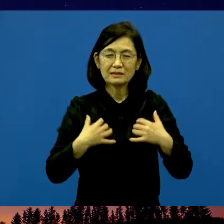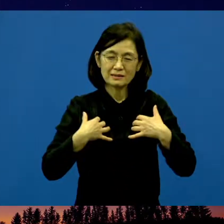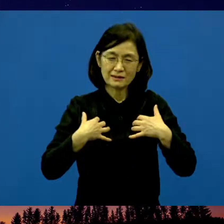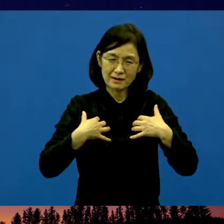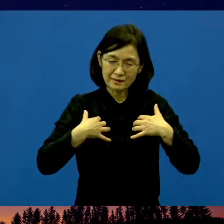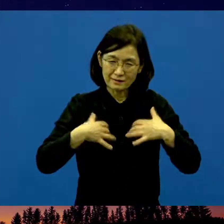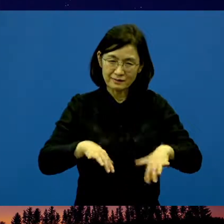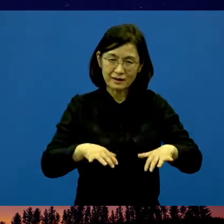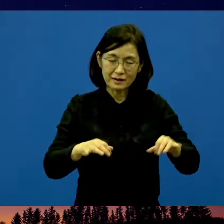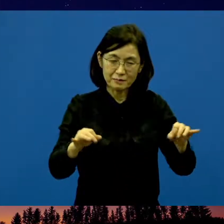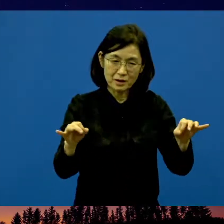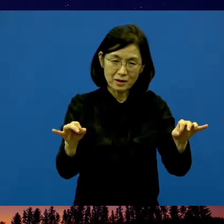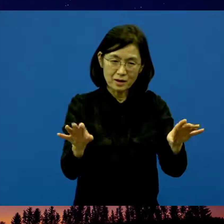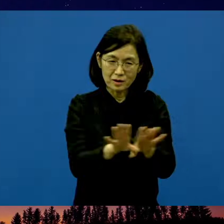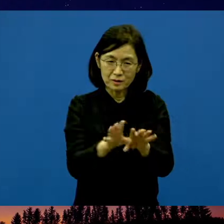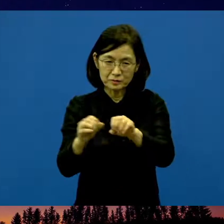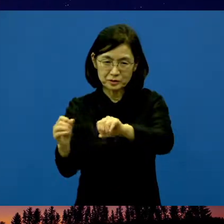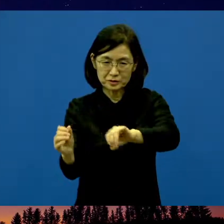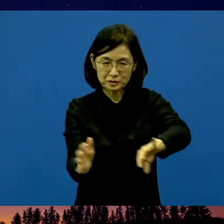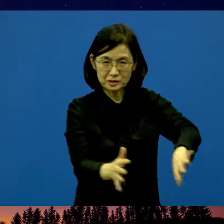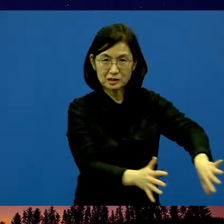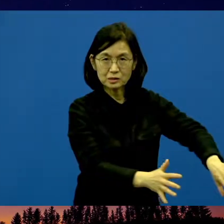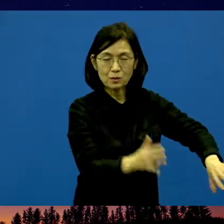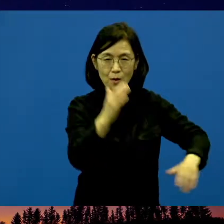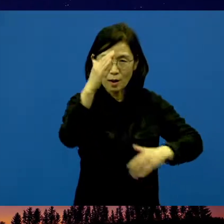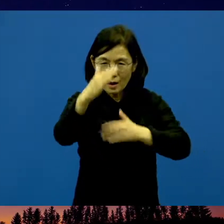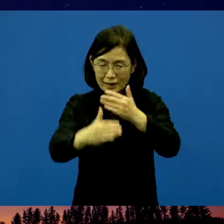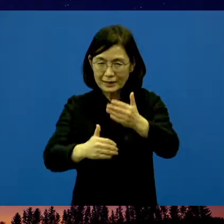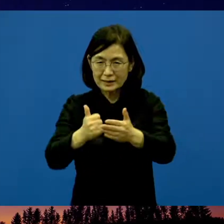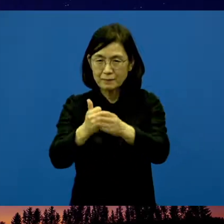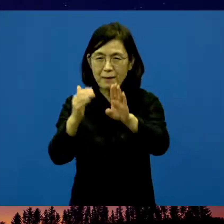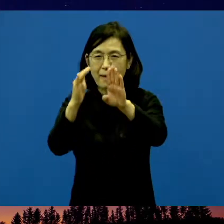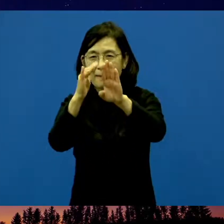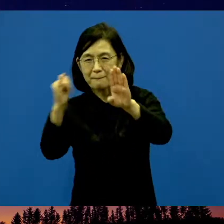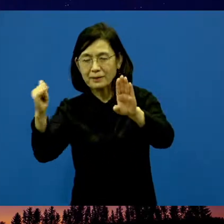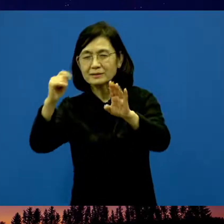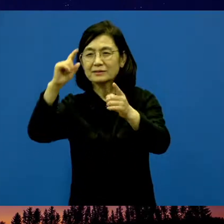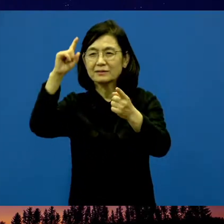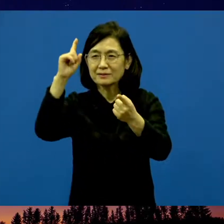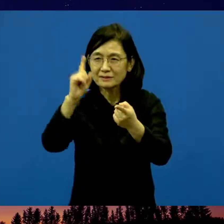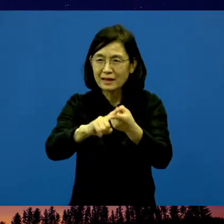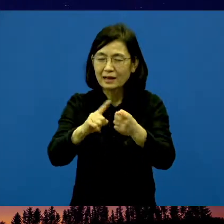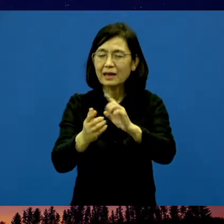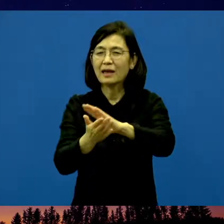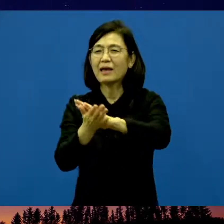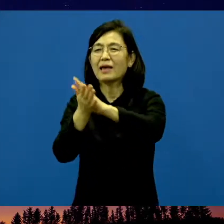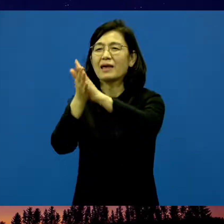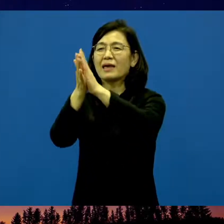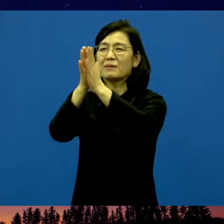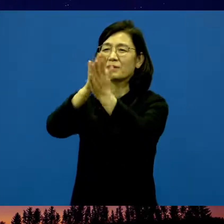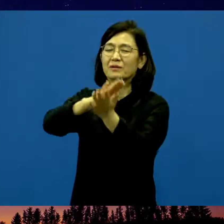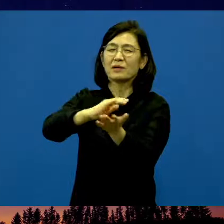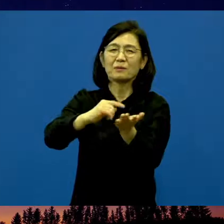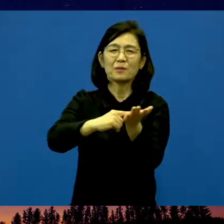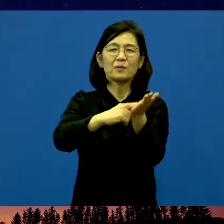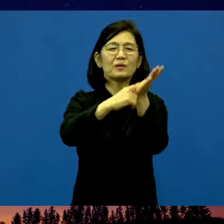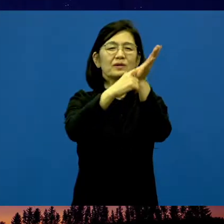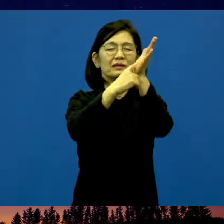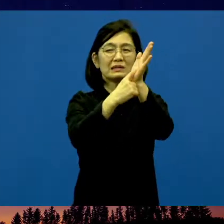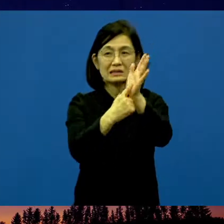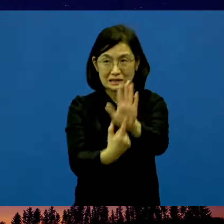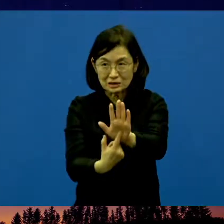하나하나 벗겨져 나가고 하나님 백성다워져 가는 그 하나님 백성다움의 모습이 드러나는, 그게